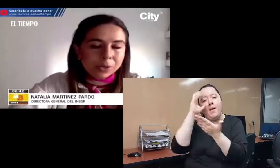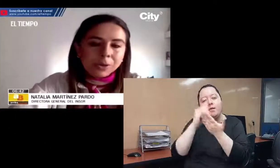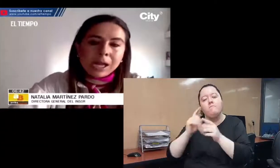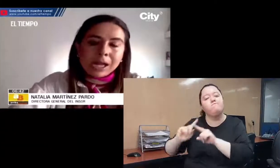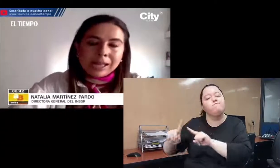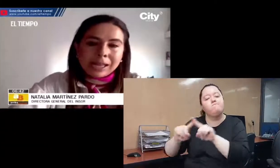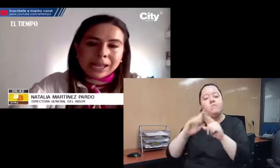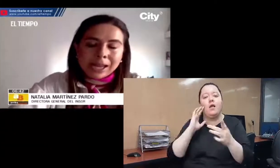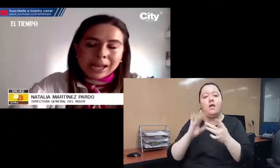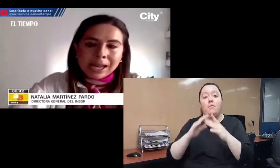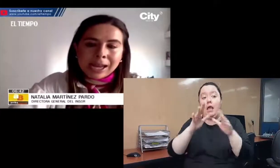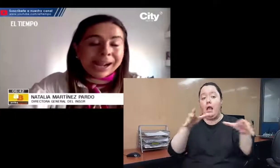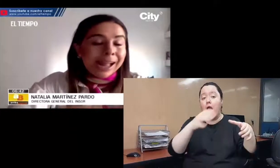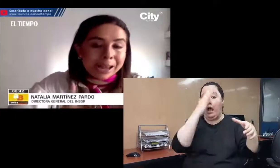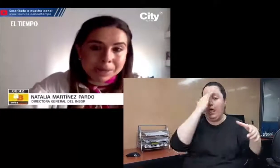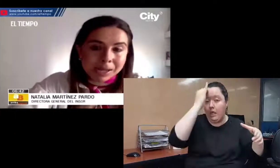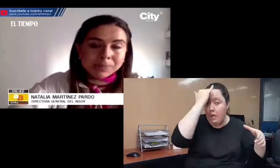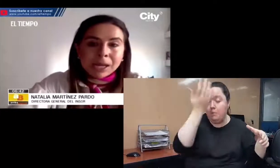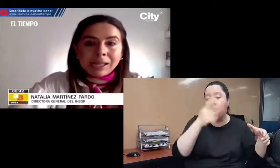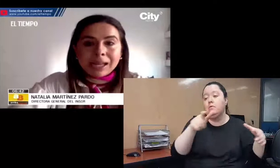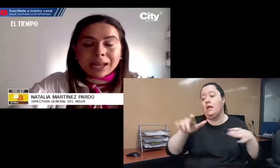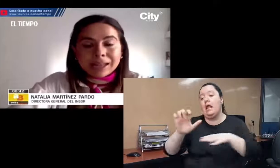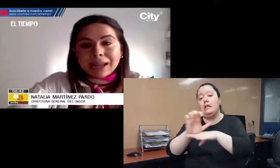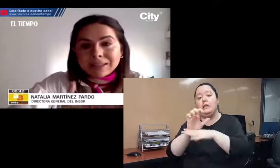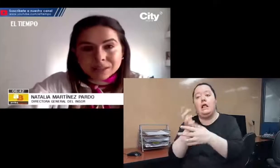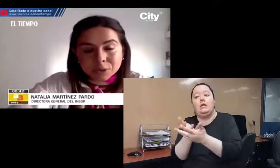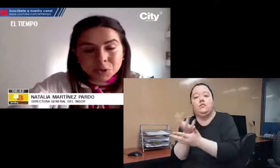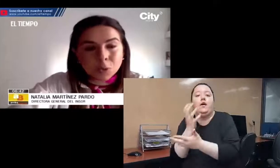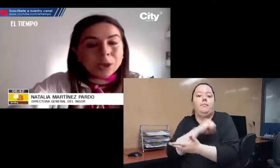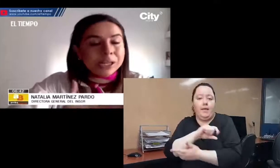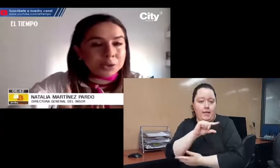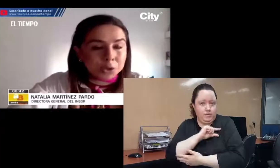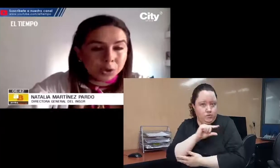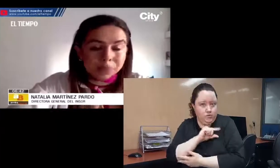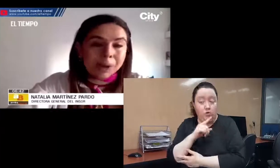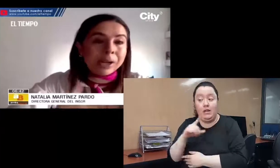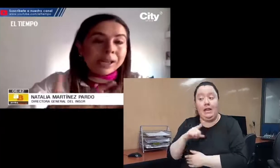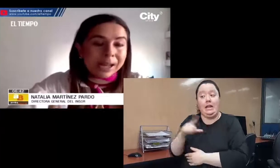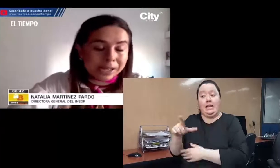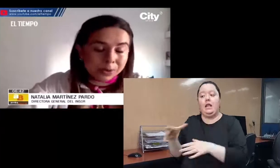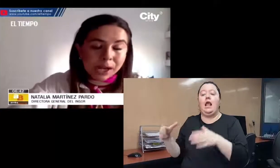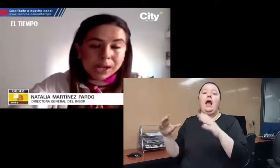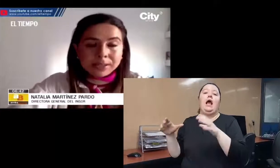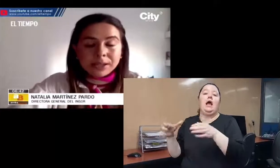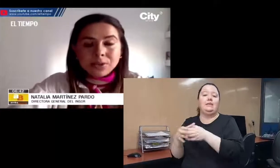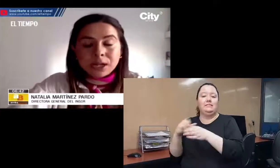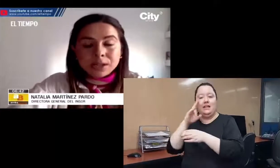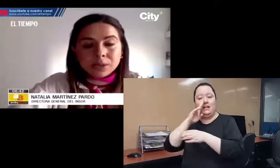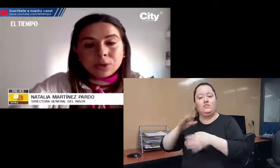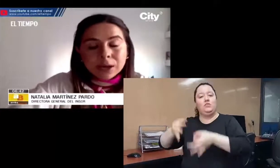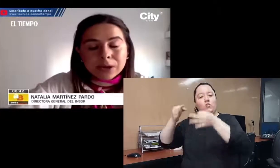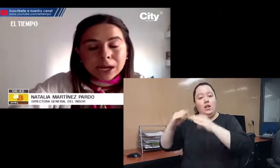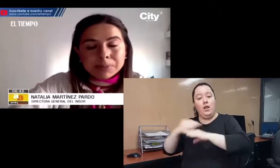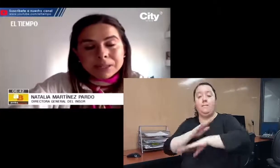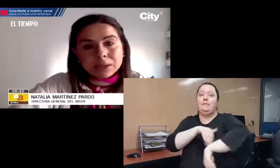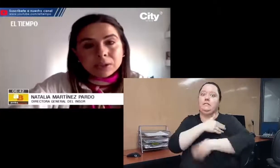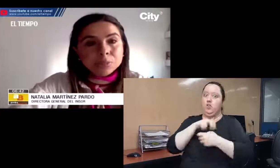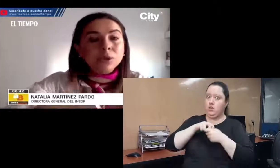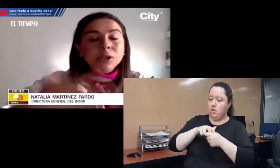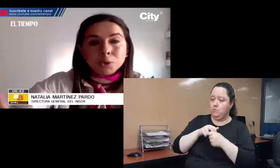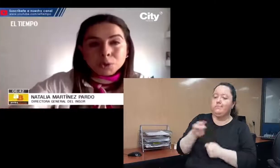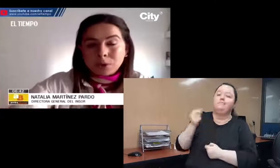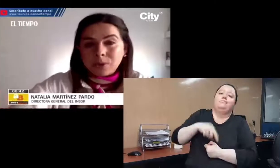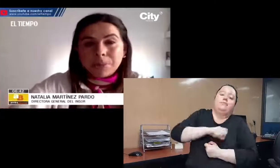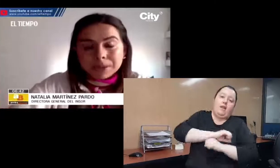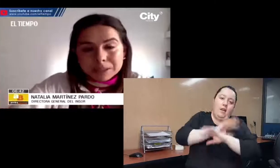opinión de la academia, de entidades asesoras como el INSOR, bajo el liderazgo de la Agencia Nacional de Seguridad Vial del Ministerio de Transporte